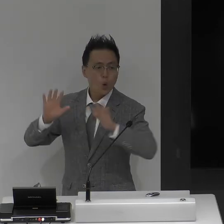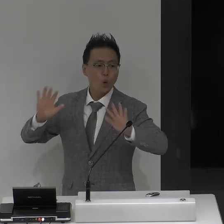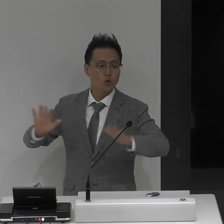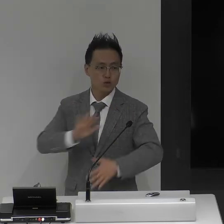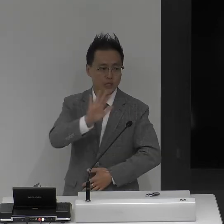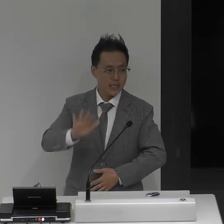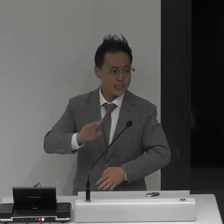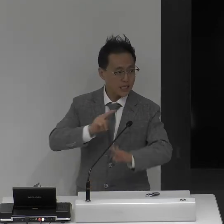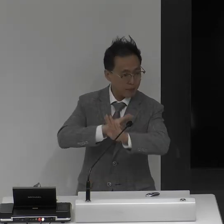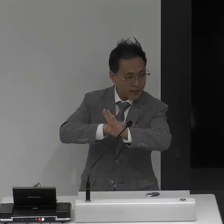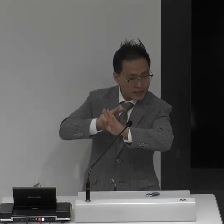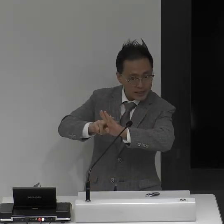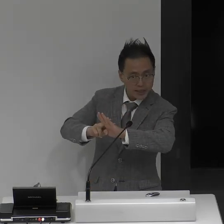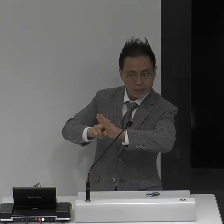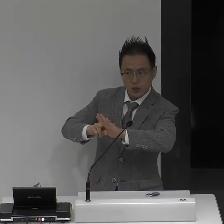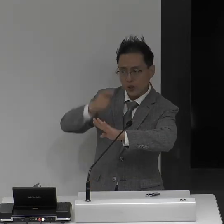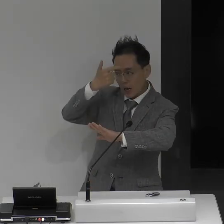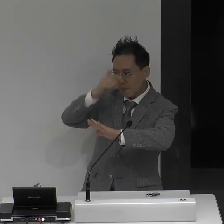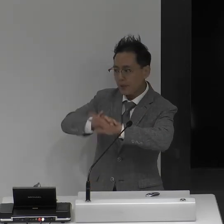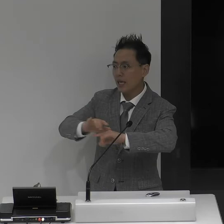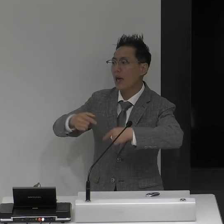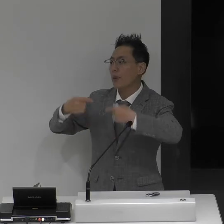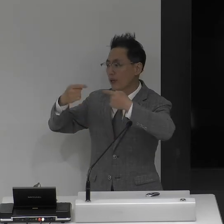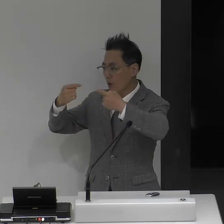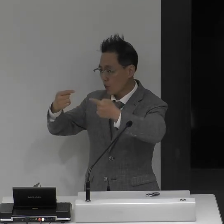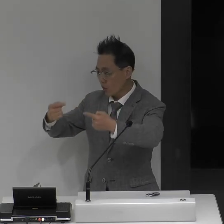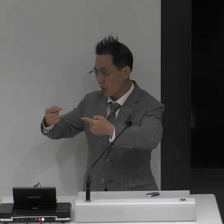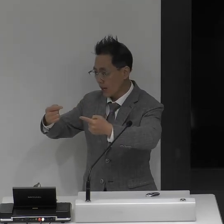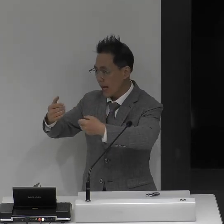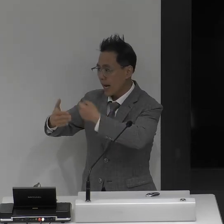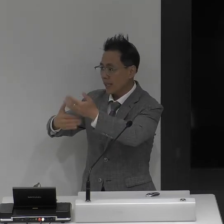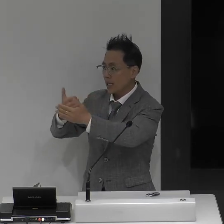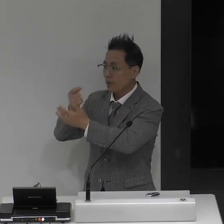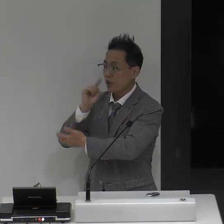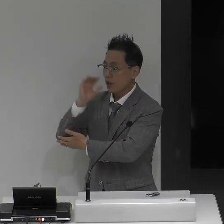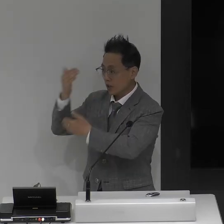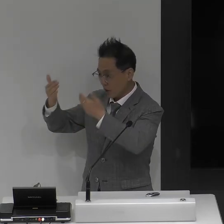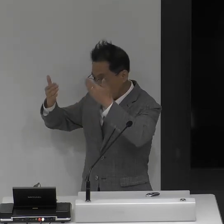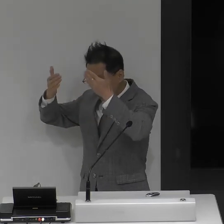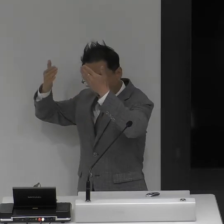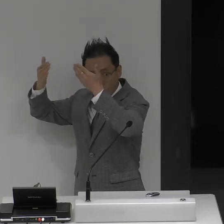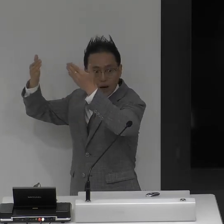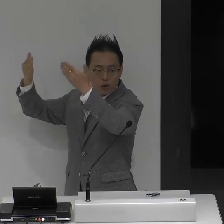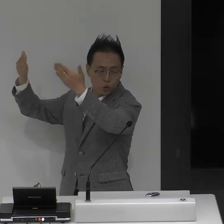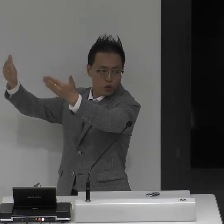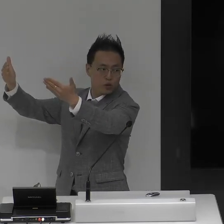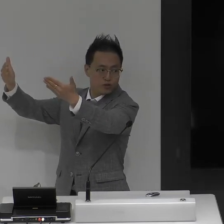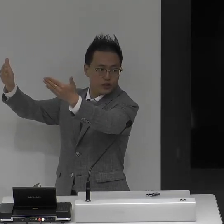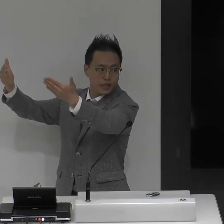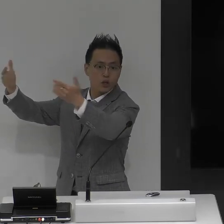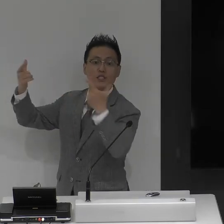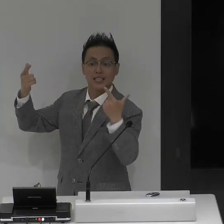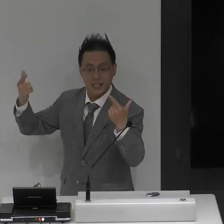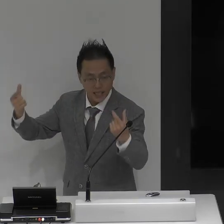오늘 우리가 이 자리에 베델센터에서 함께 예배드리고 하나님을 영광으로 돌려줄 수 있다는 것